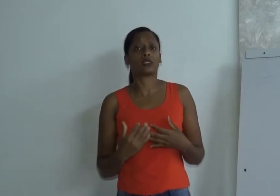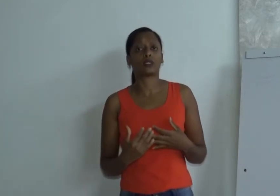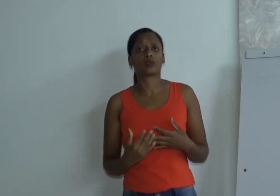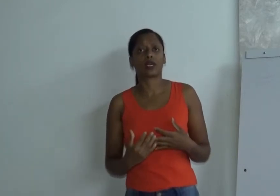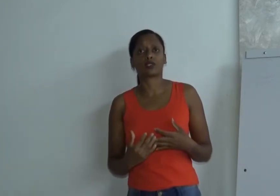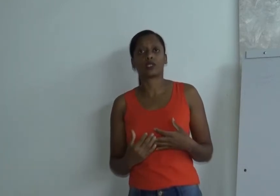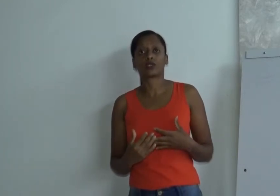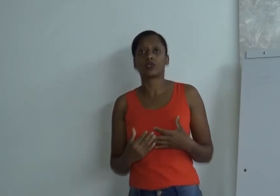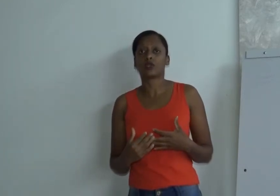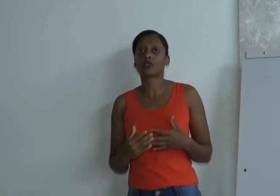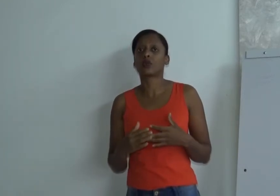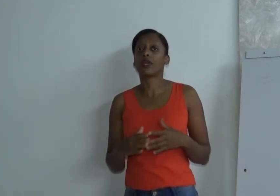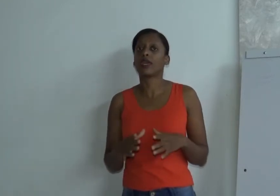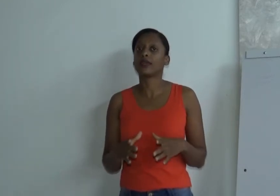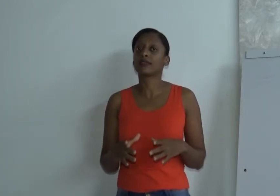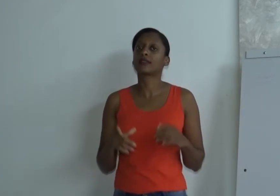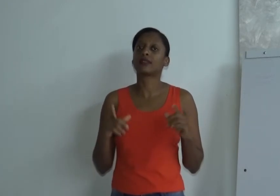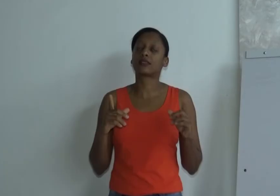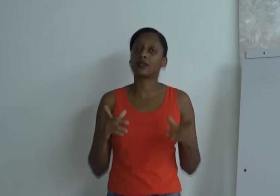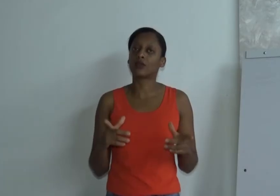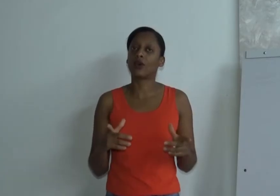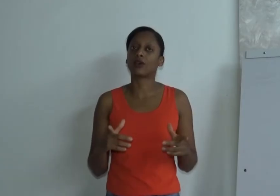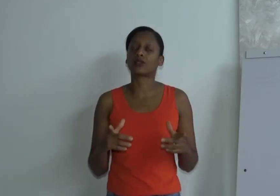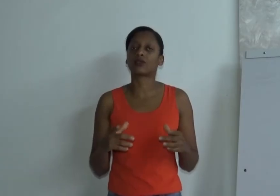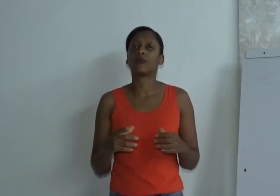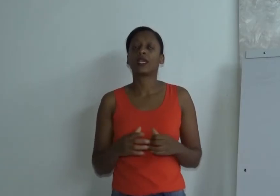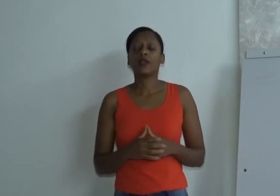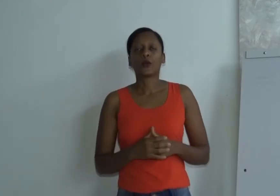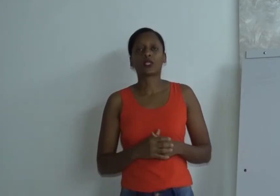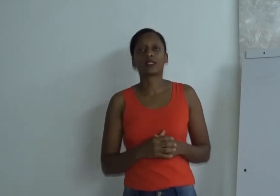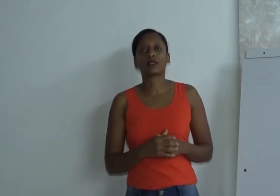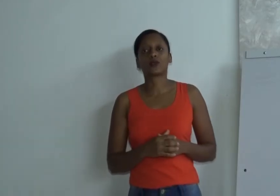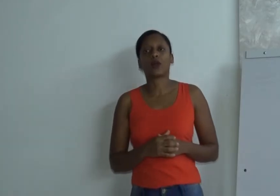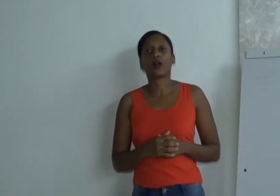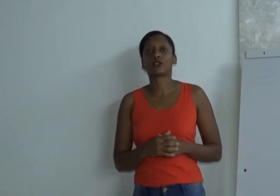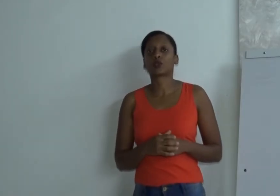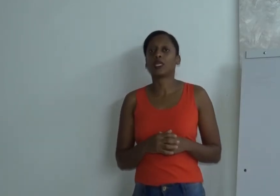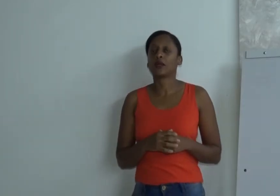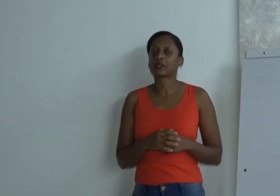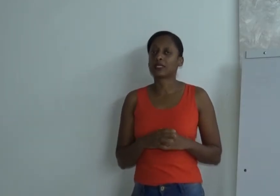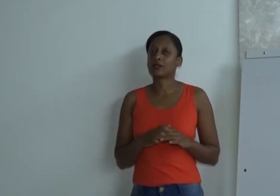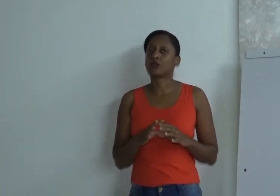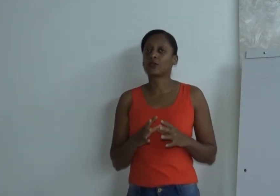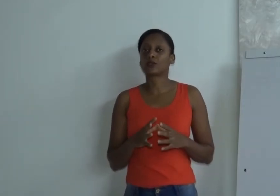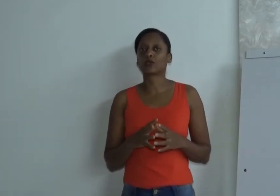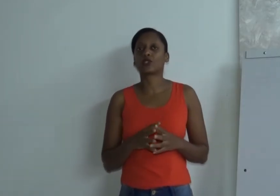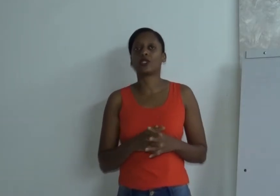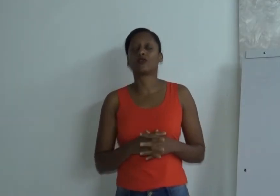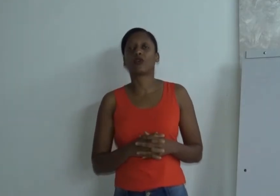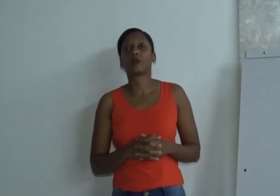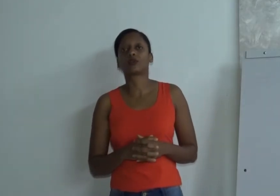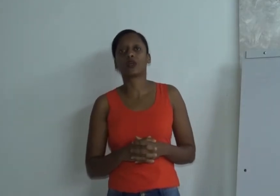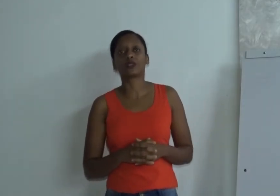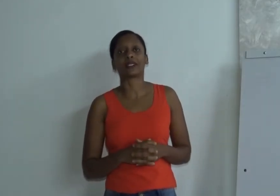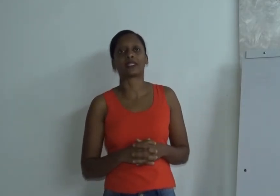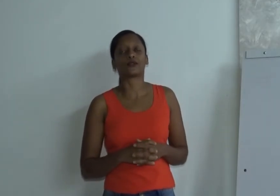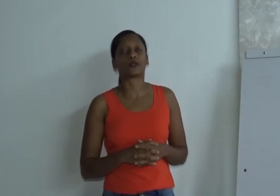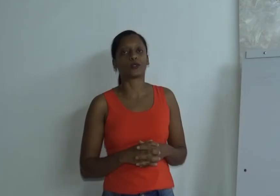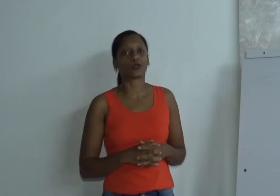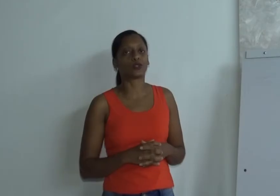tecido cartilaginoso e tecido ósseo. O tecido ósseo ele é um tecido conjuntivo, como todo tecido conjuntivo,